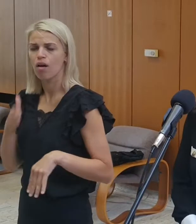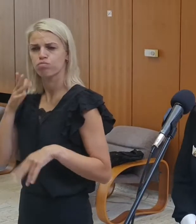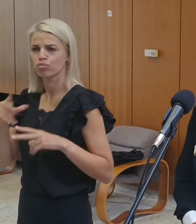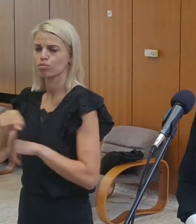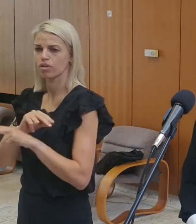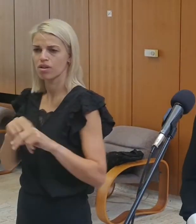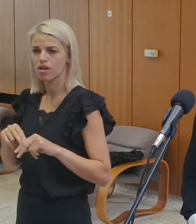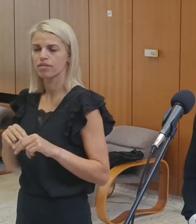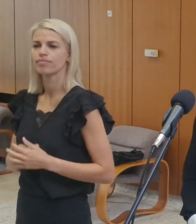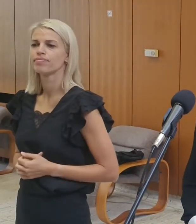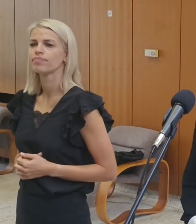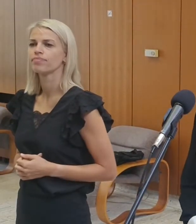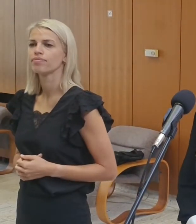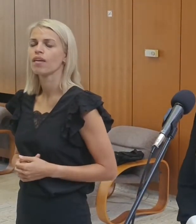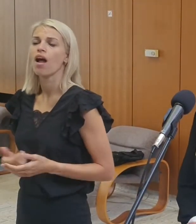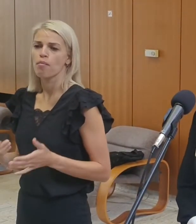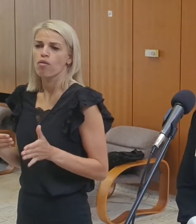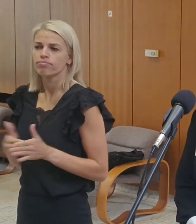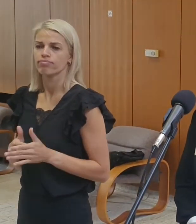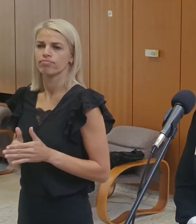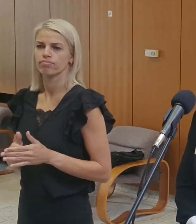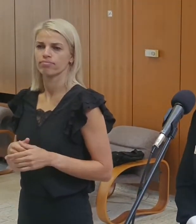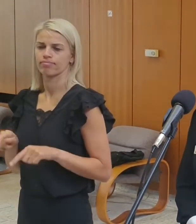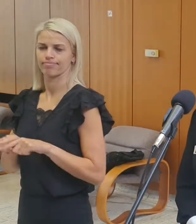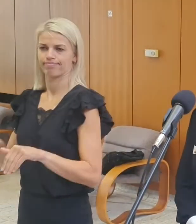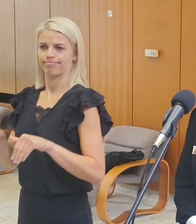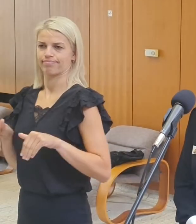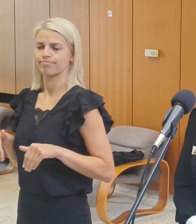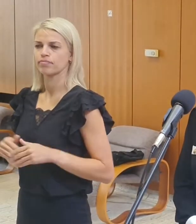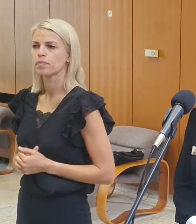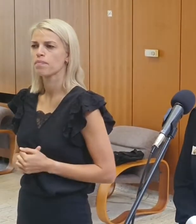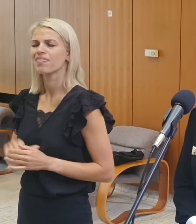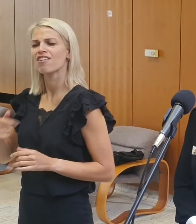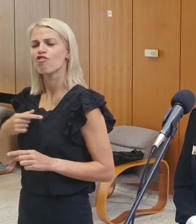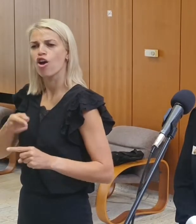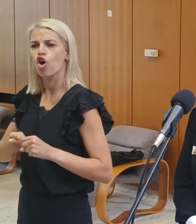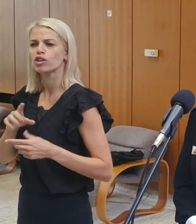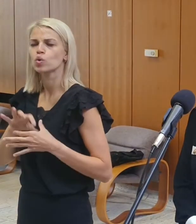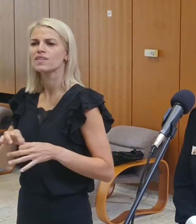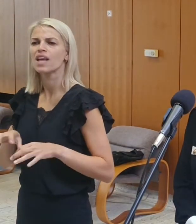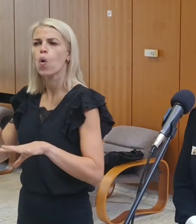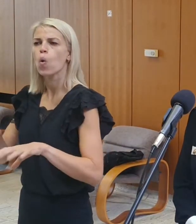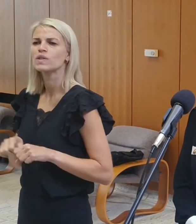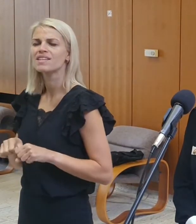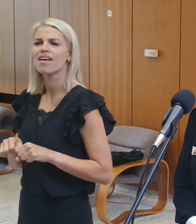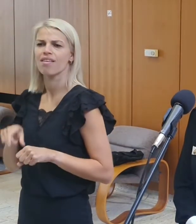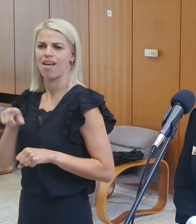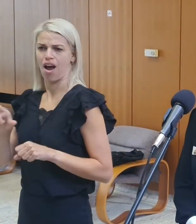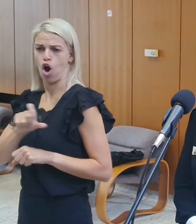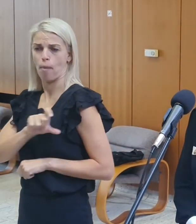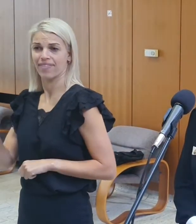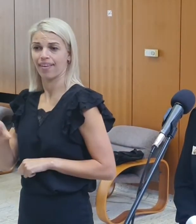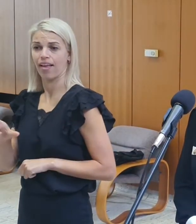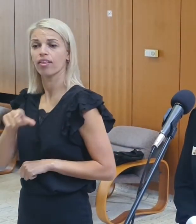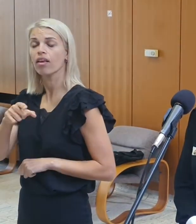ja si myslím, že v nejakej miere je potrebné, aby sme to veľmi boli. Ešte ak môžem tak trošku konkrétnejšie, v tom uznesení obvinenia sa hovorí aj o